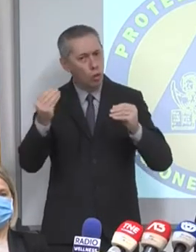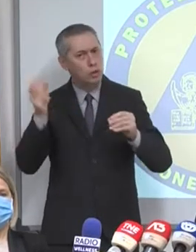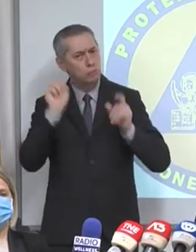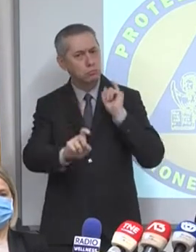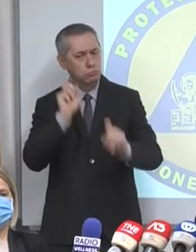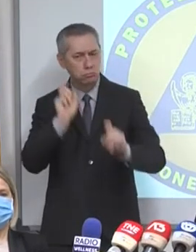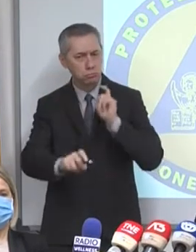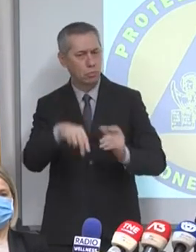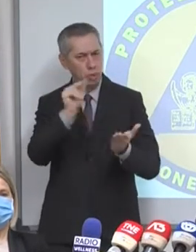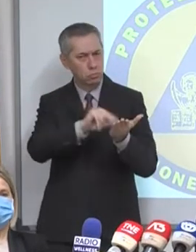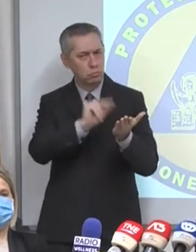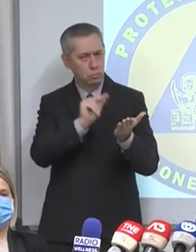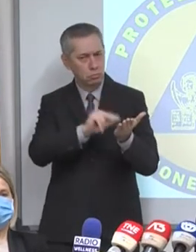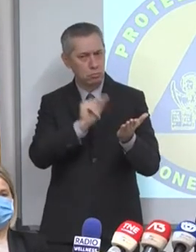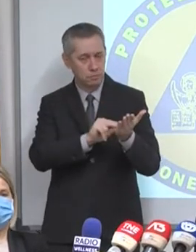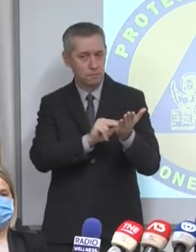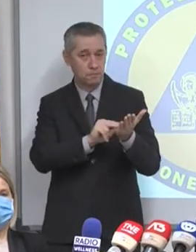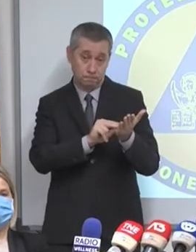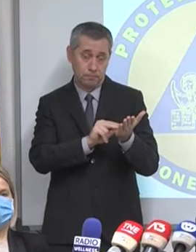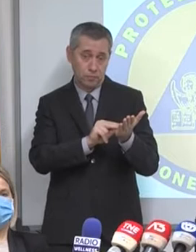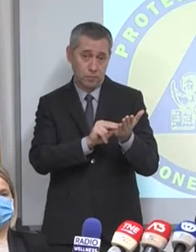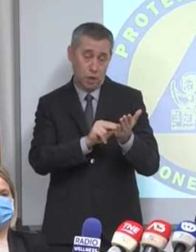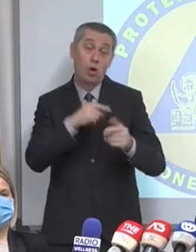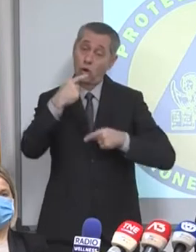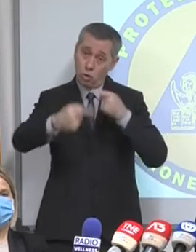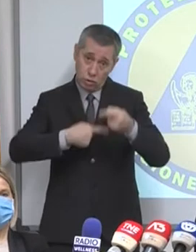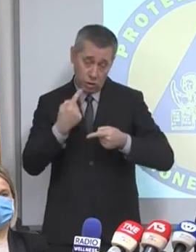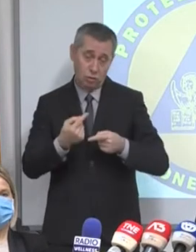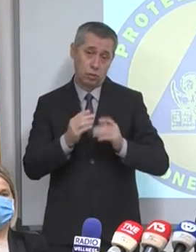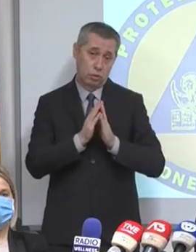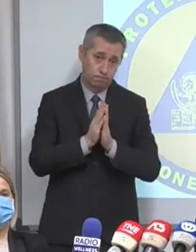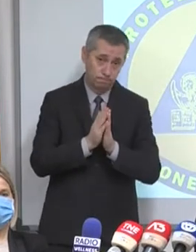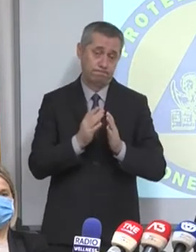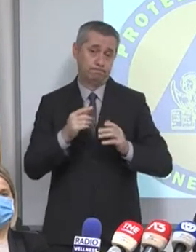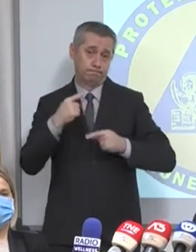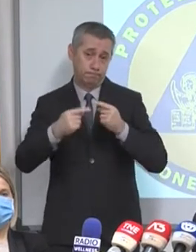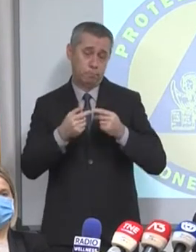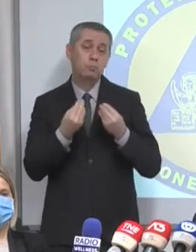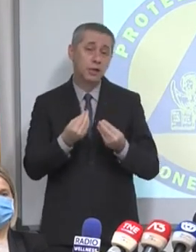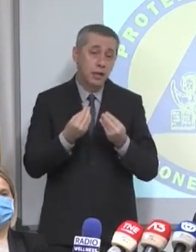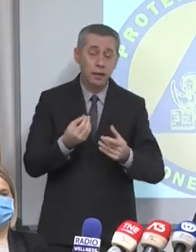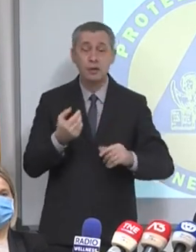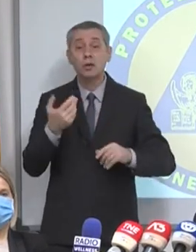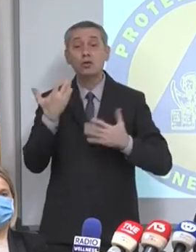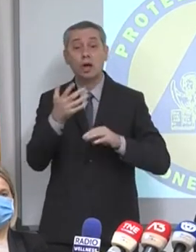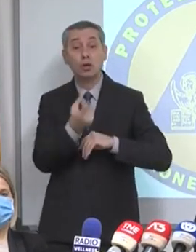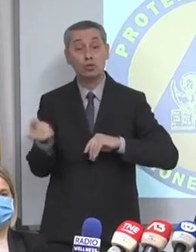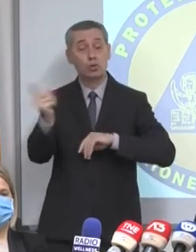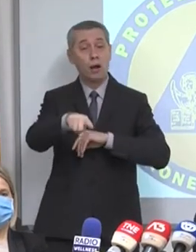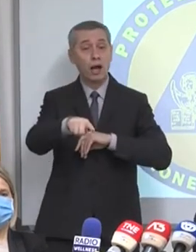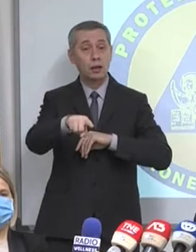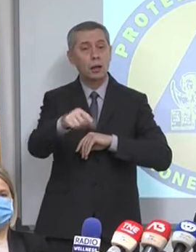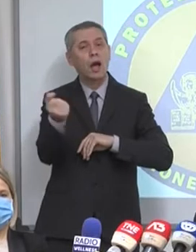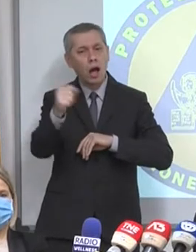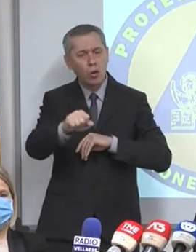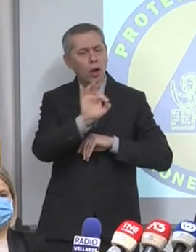prenotazioni. È bene che ci siano ancora questi appelli perché questo mi permette di dire che già da domani ci sono ancora dei